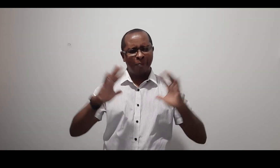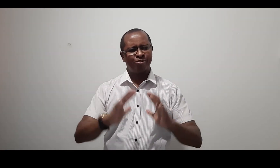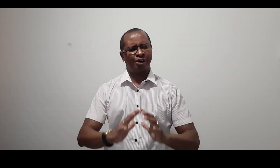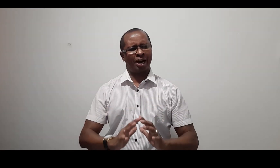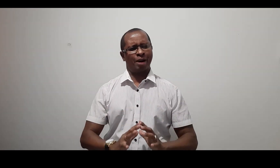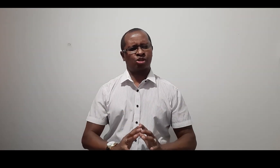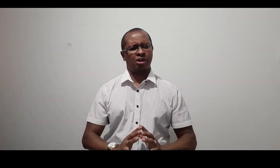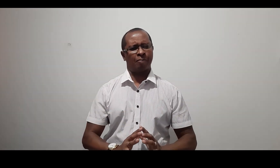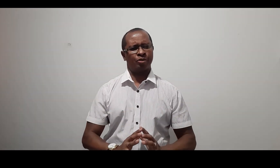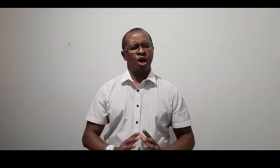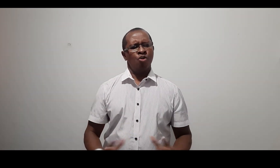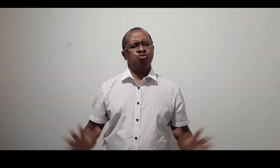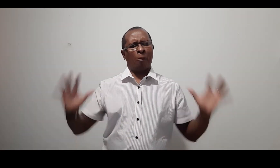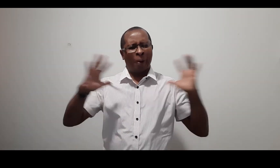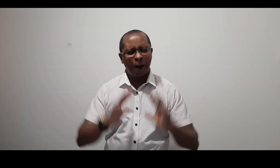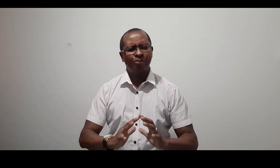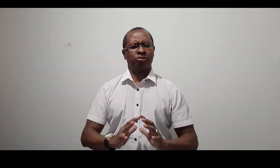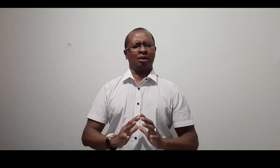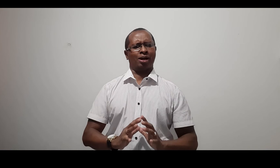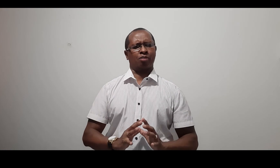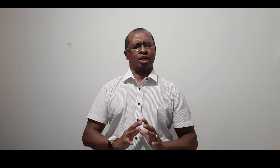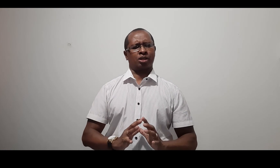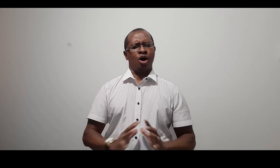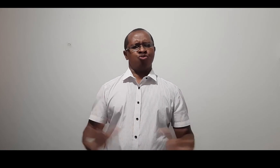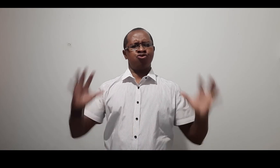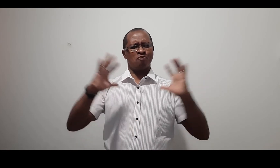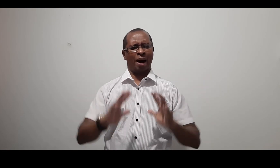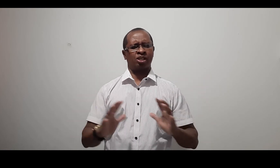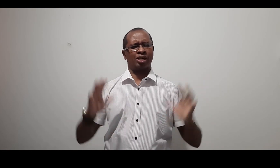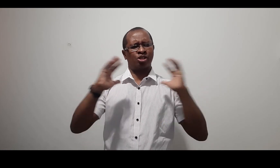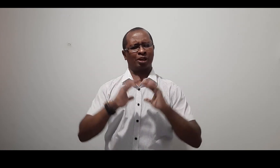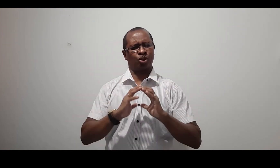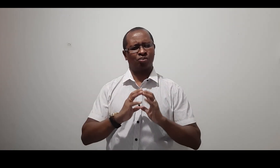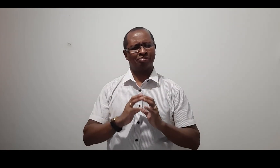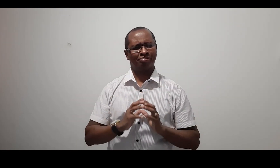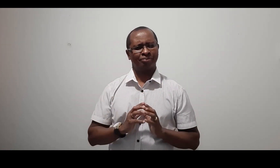ny fanahy masina fo babo ny tenin'andriamanitra fo masina sy madio